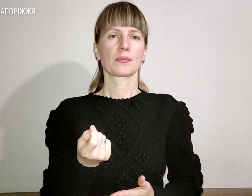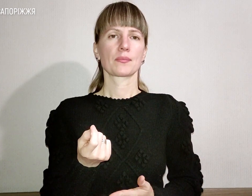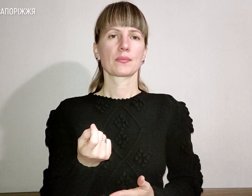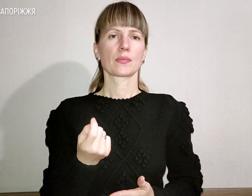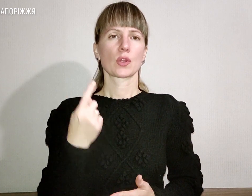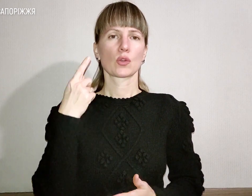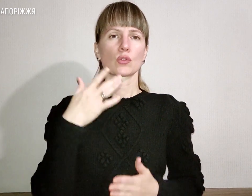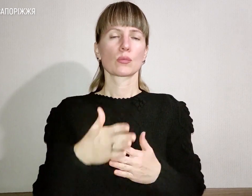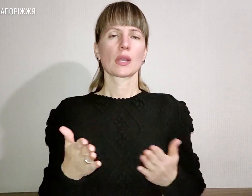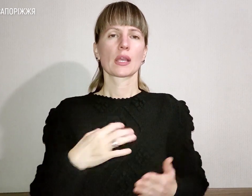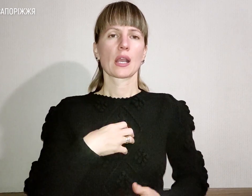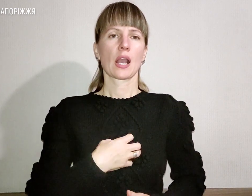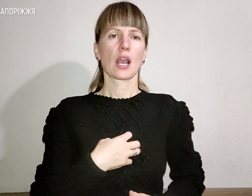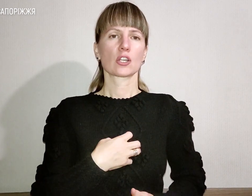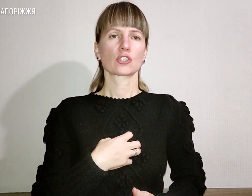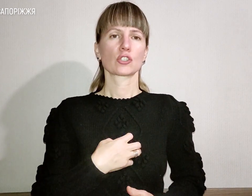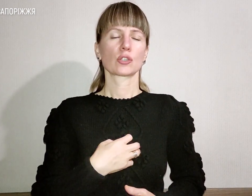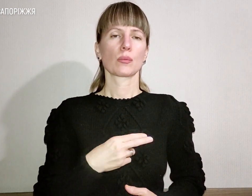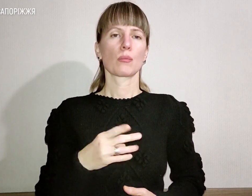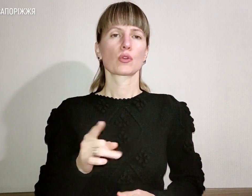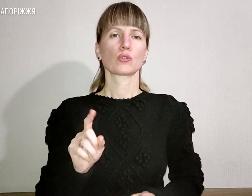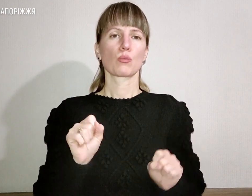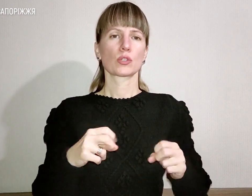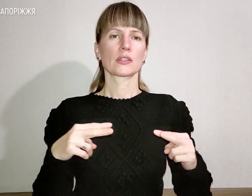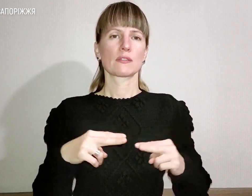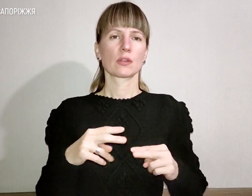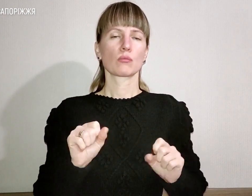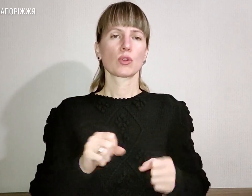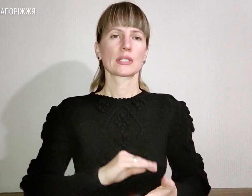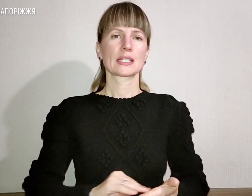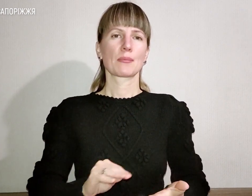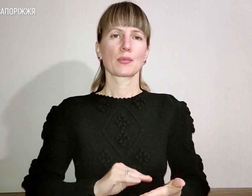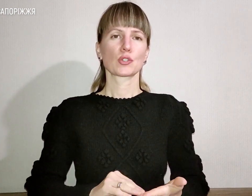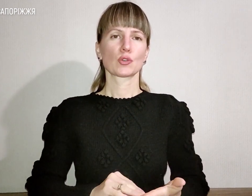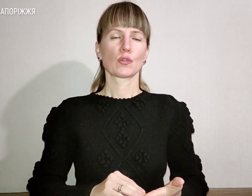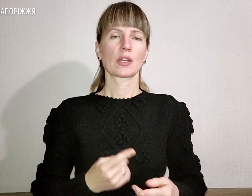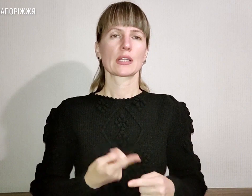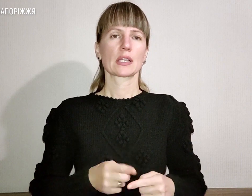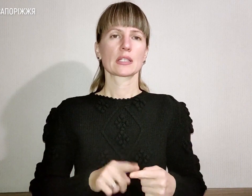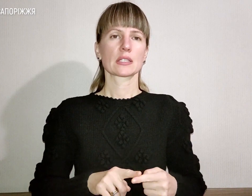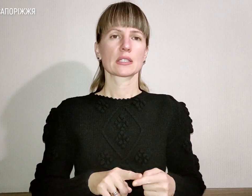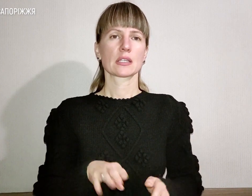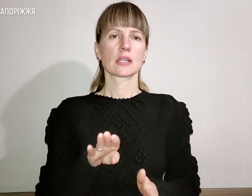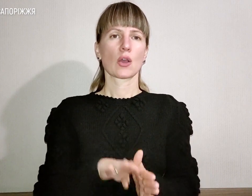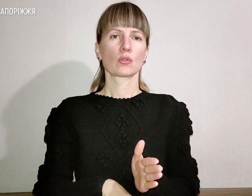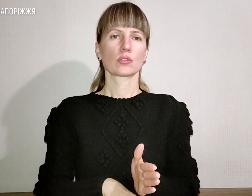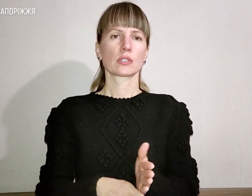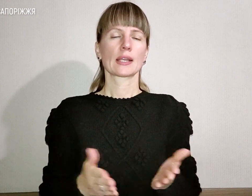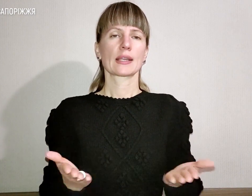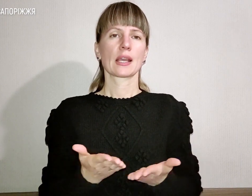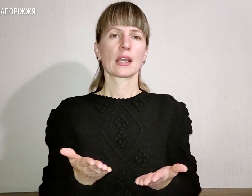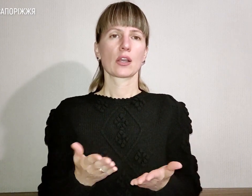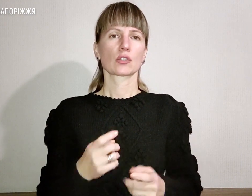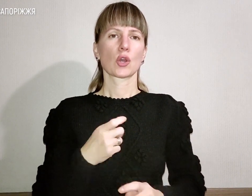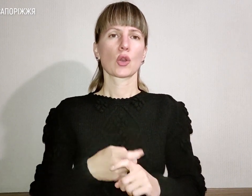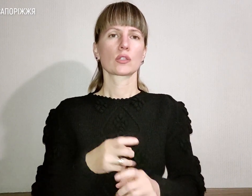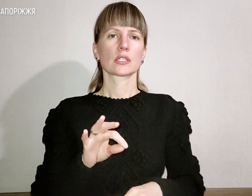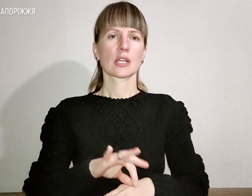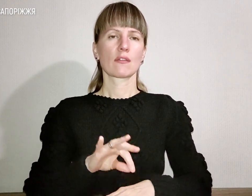розуміння, який кашель про що може свідчити, тому просимо записувати. Це загострення якихось хронічних захворювань, тобто